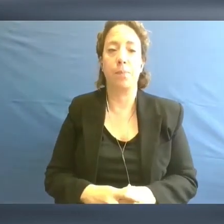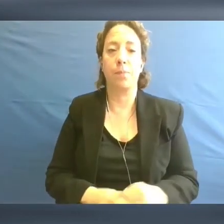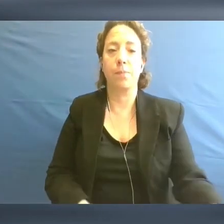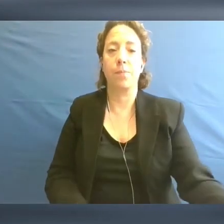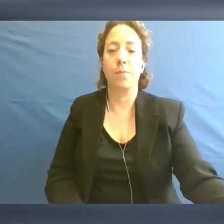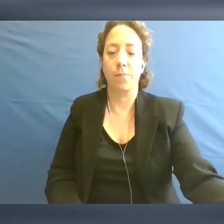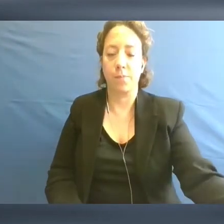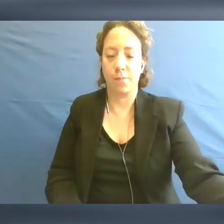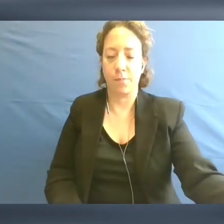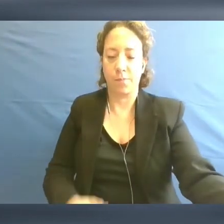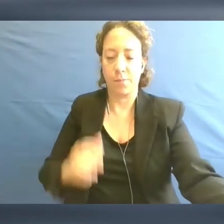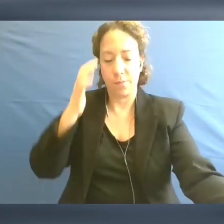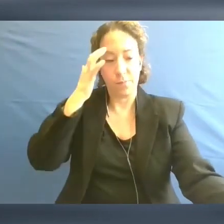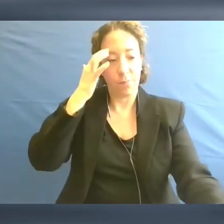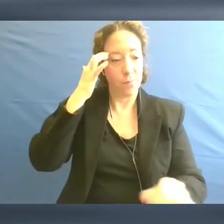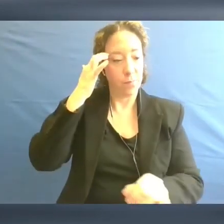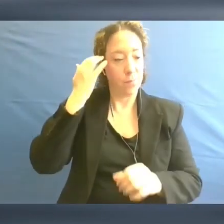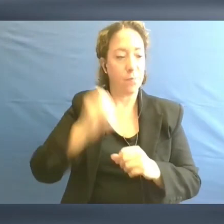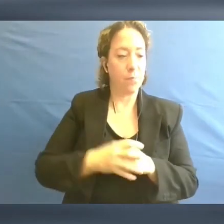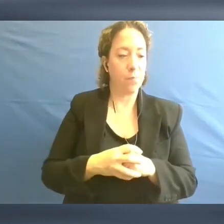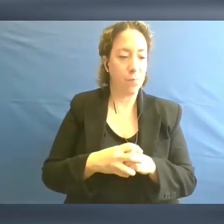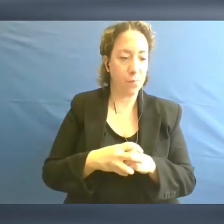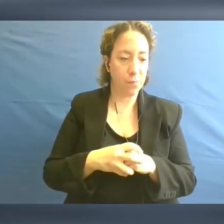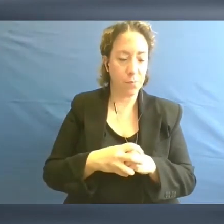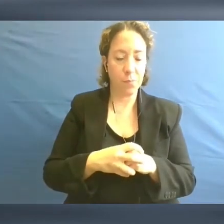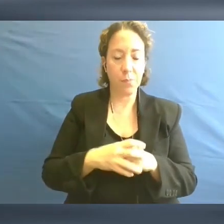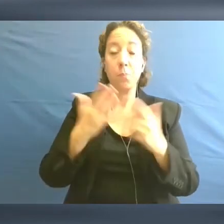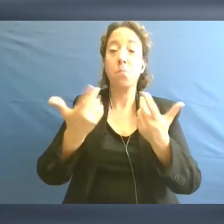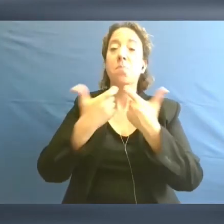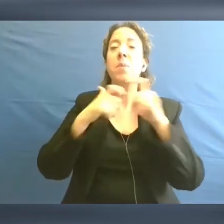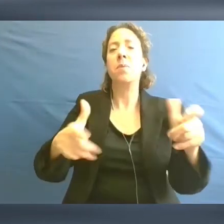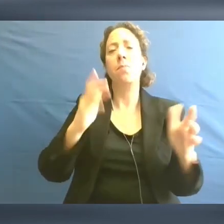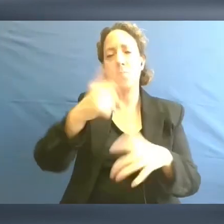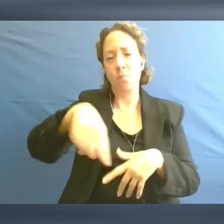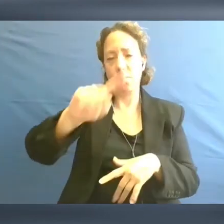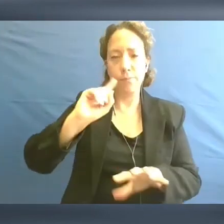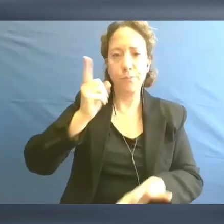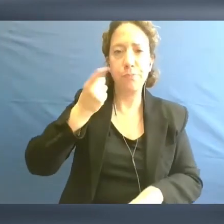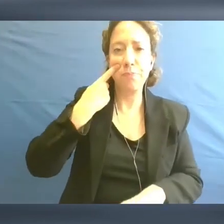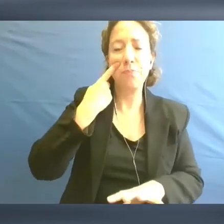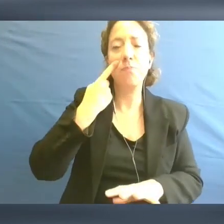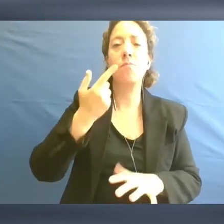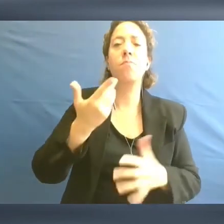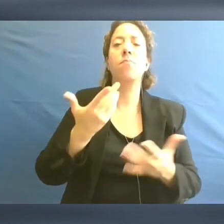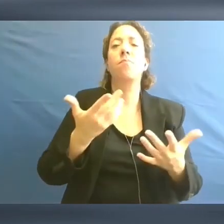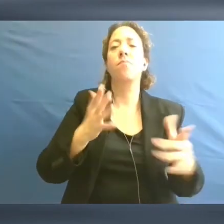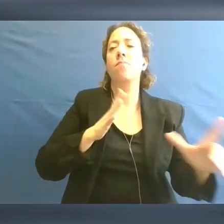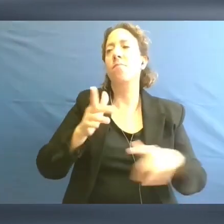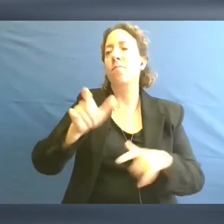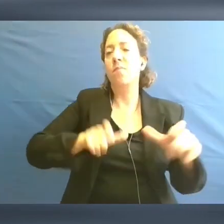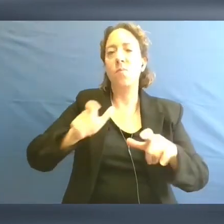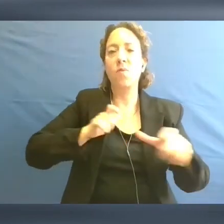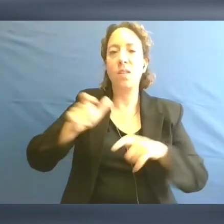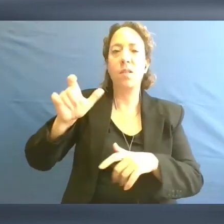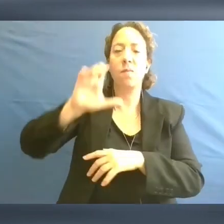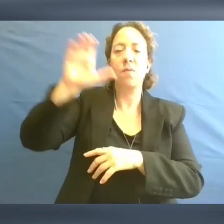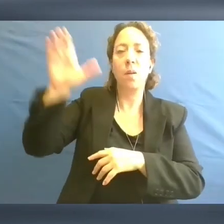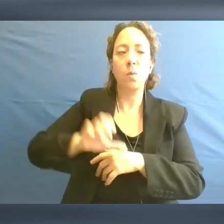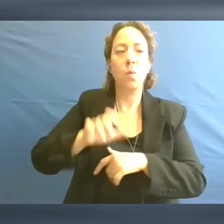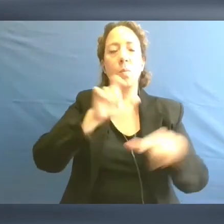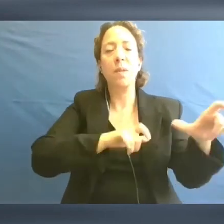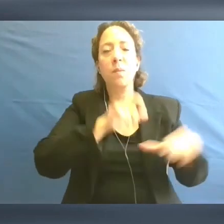Alors cette accessibilité, vous en avez en effet entendu parler, parce qu'on a des collègues de la Confédération ou d'autres institutions qui vous en ont parlé